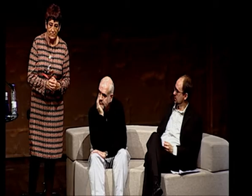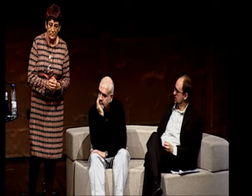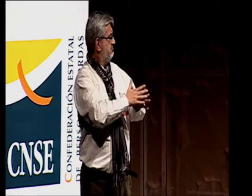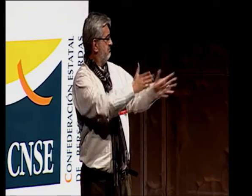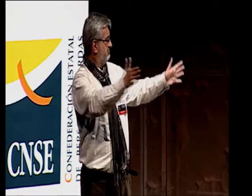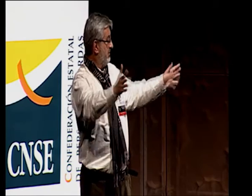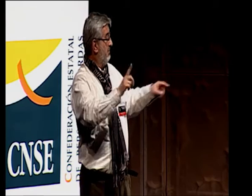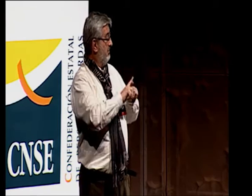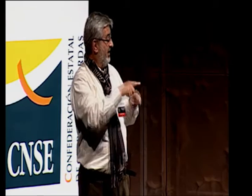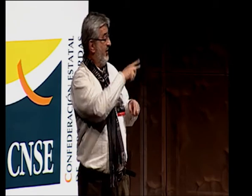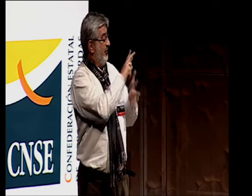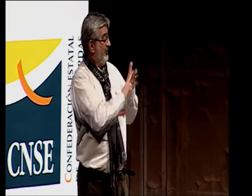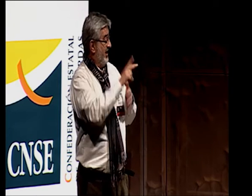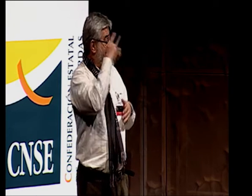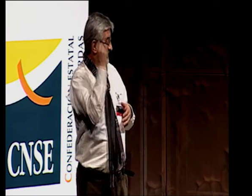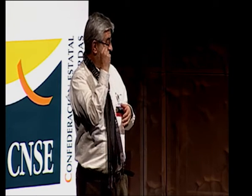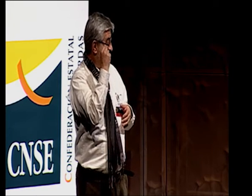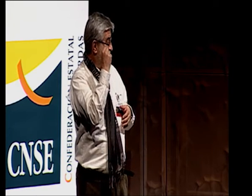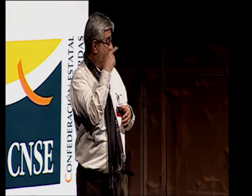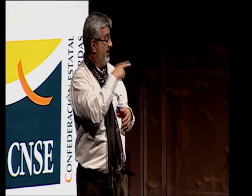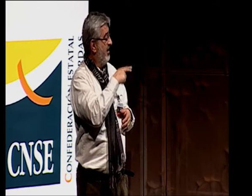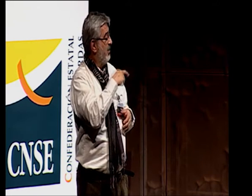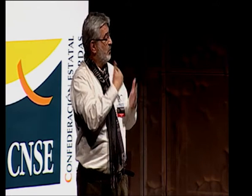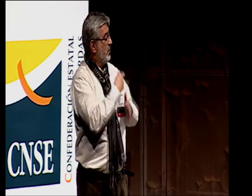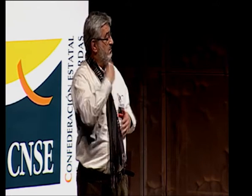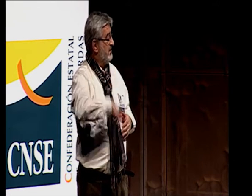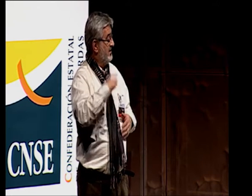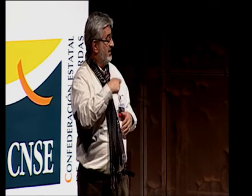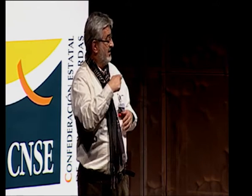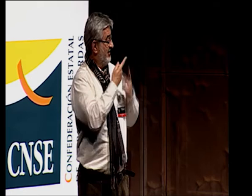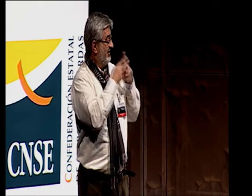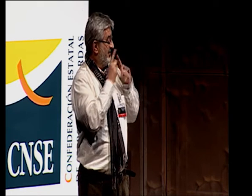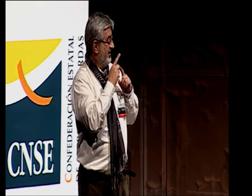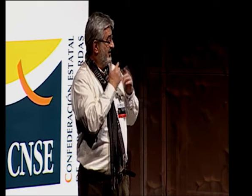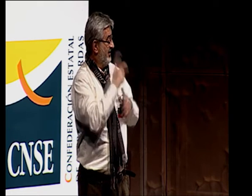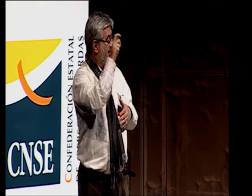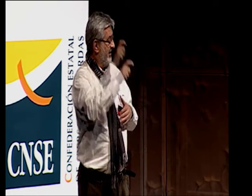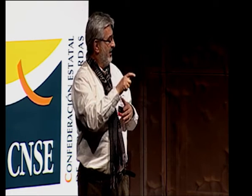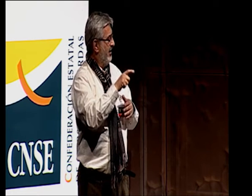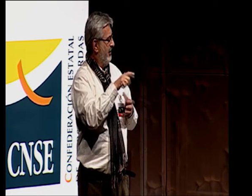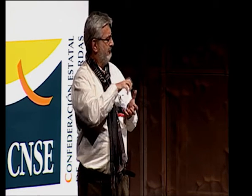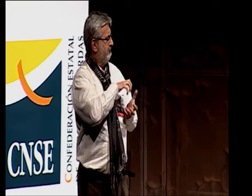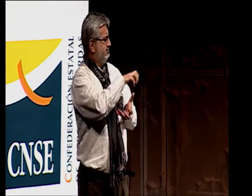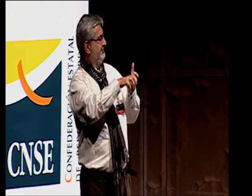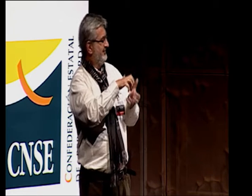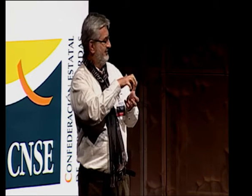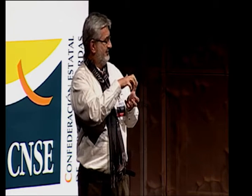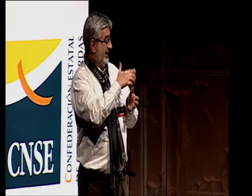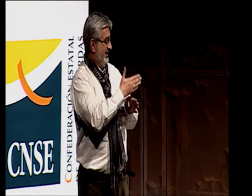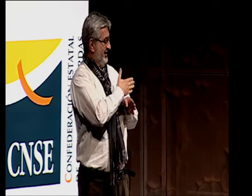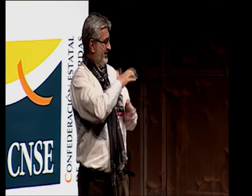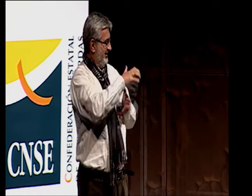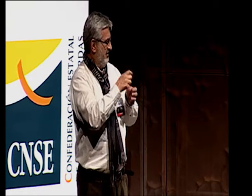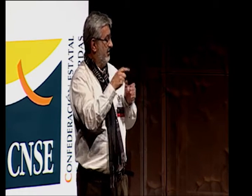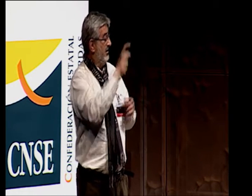sí me estás diciendo que hubo un tiempo en el que se asaba y se hablaba casi con con el mismo nivel pero que la universidad de